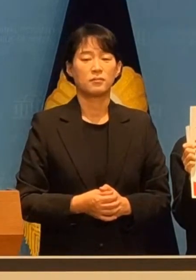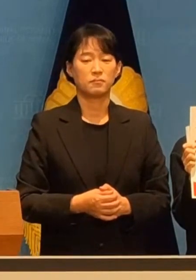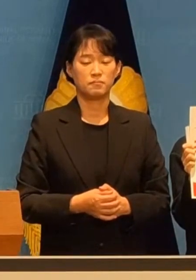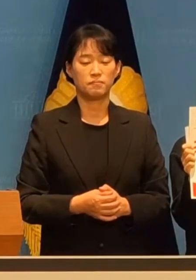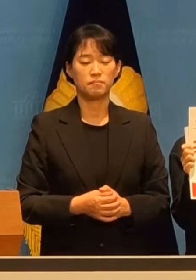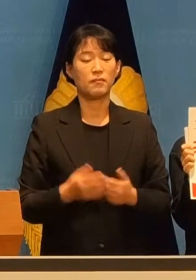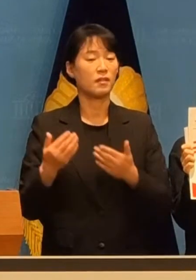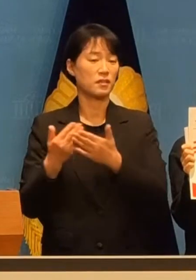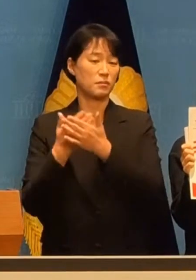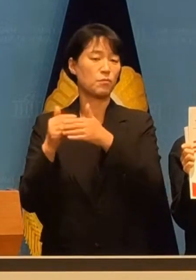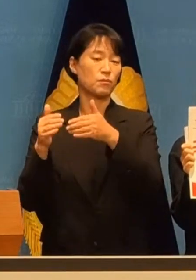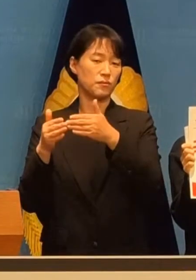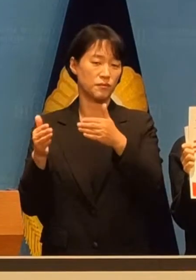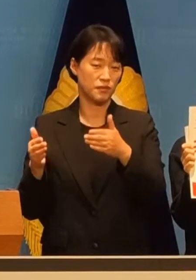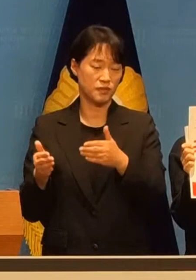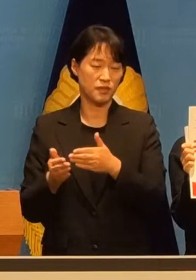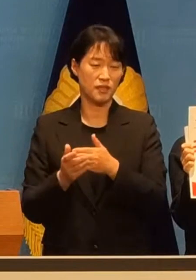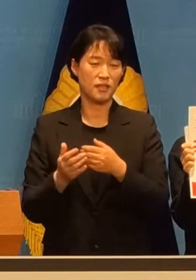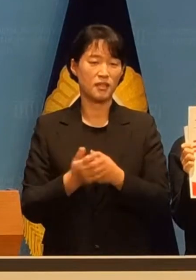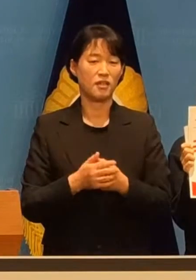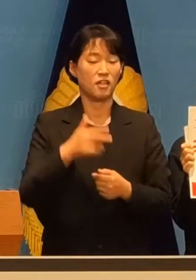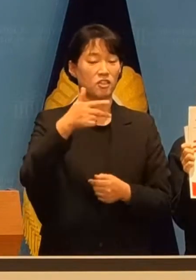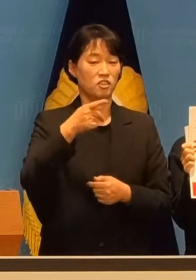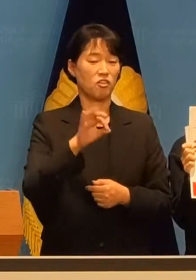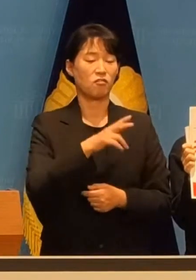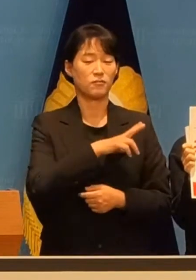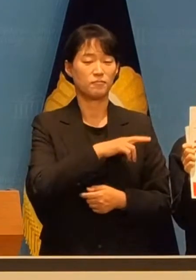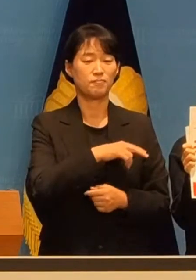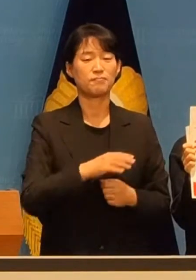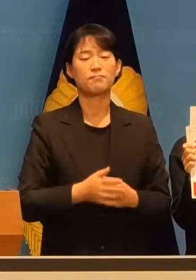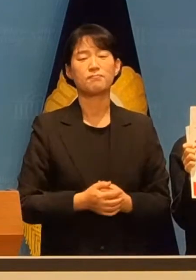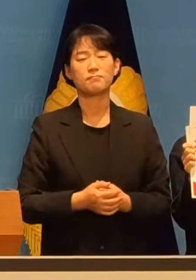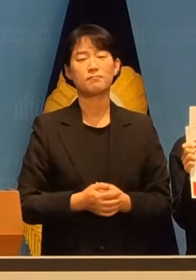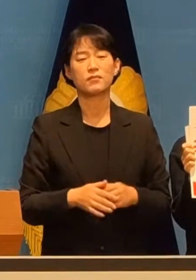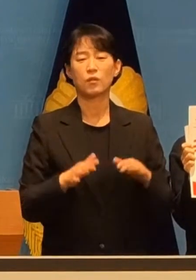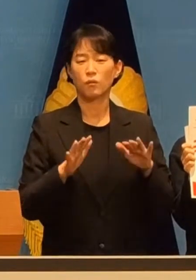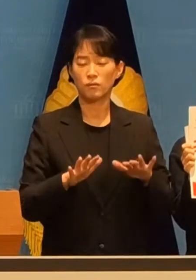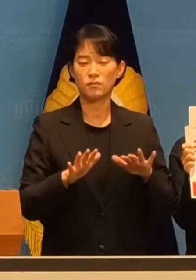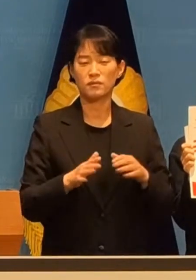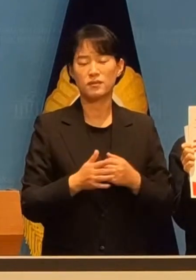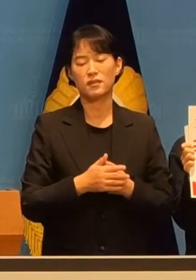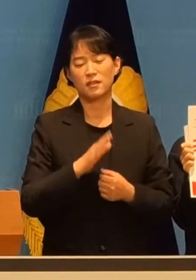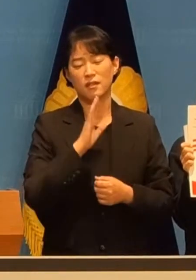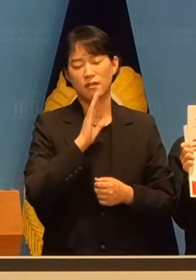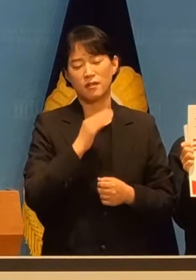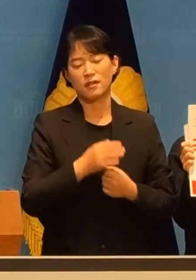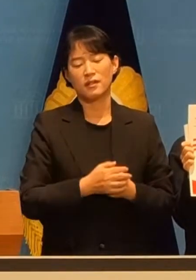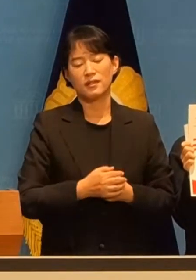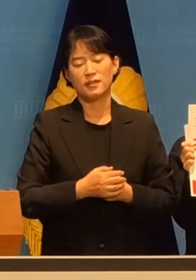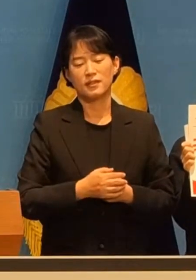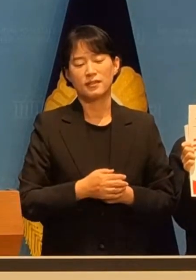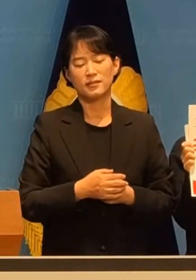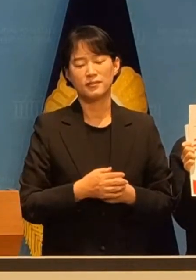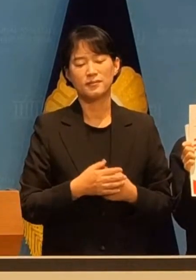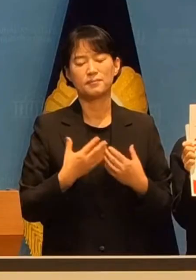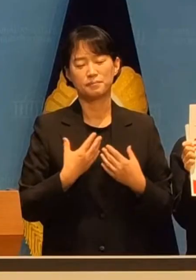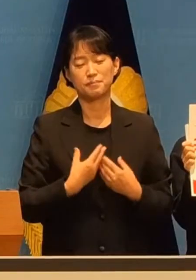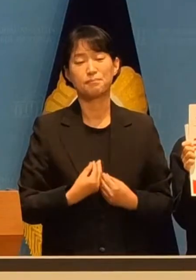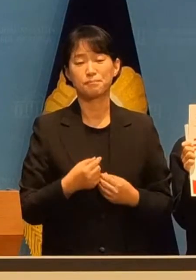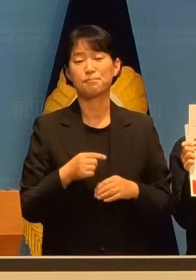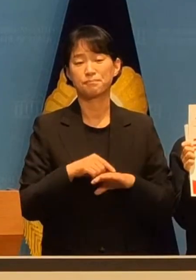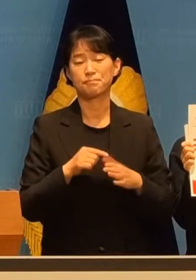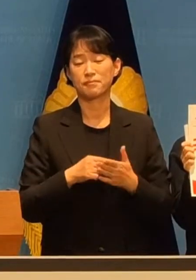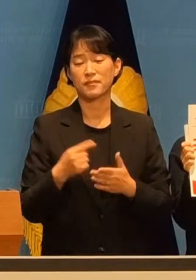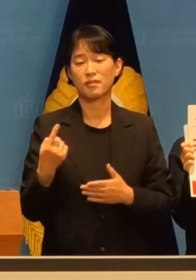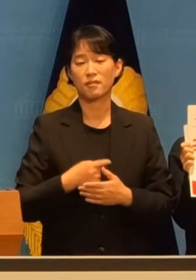네, 진보당 비정규직 노동자 국회의원 정혜경입니다. 오늘 저는 참담한 마음으로 이 자리에 섰습니다.